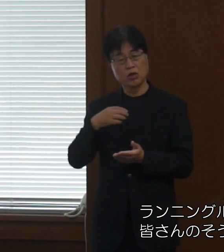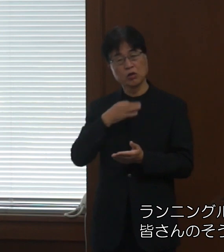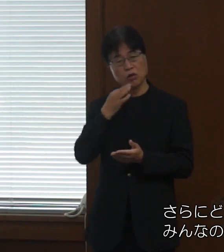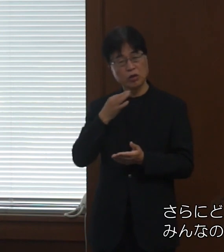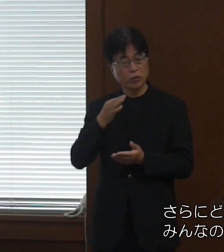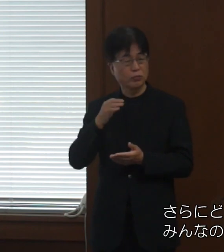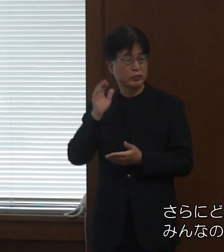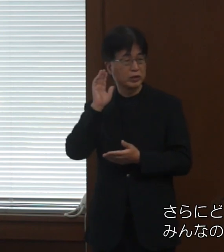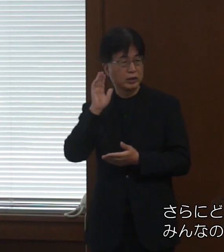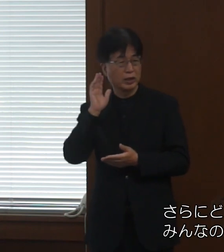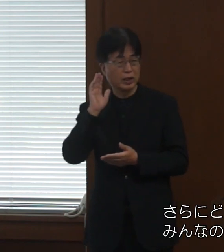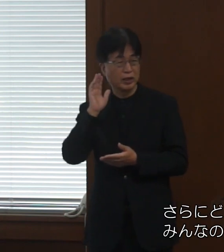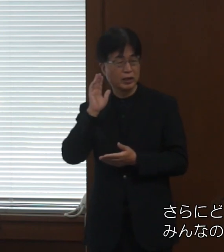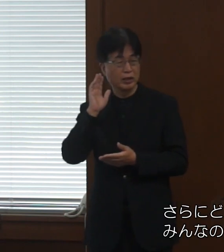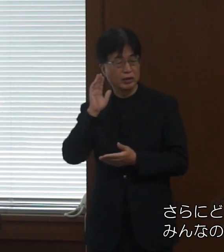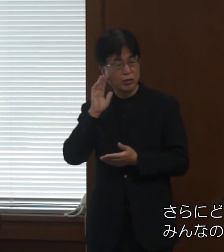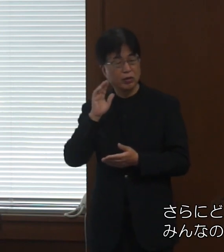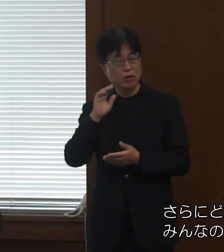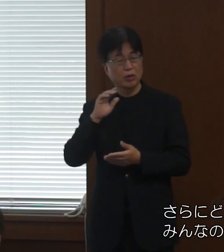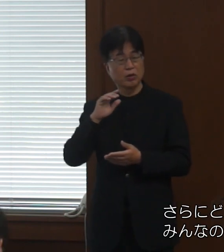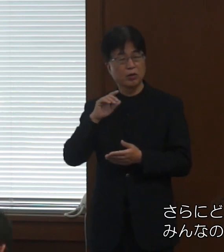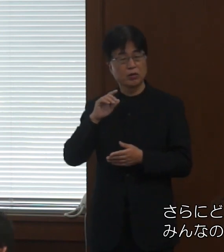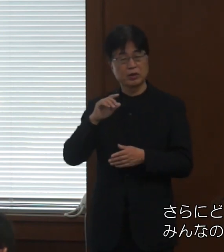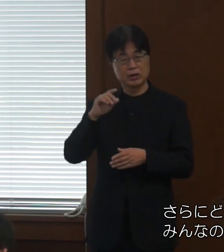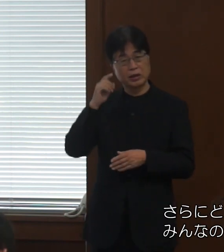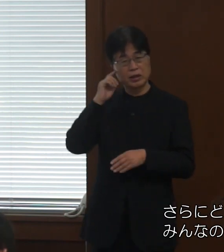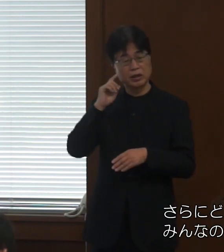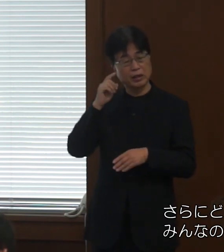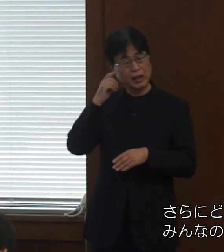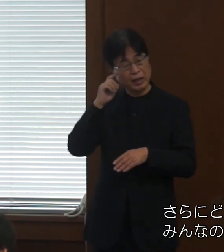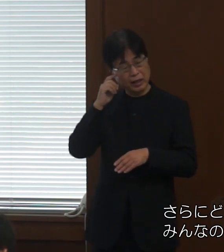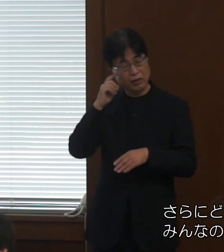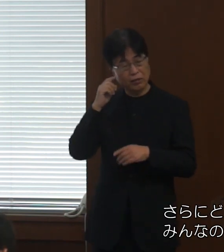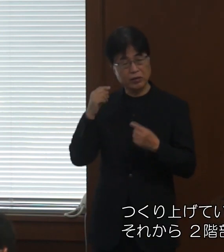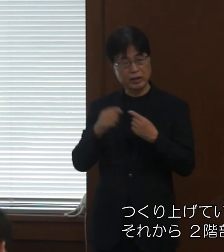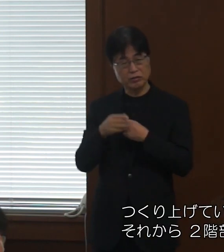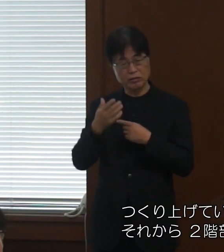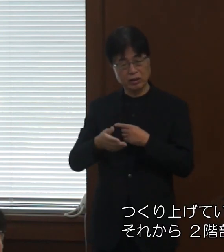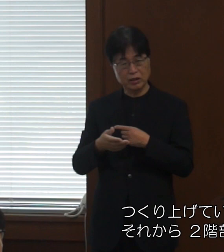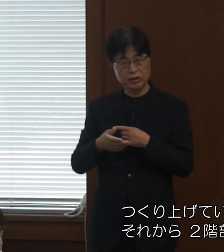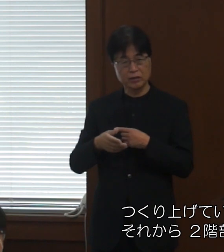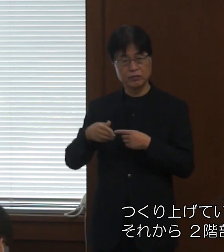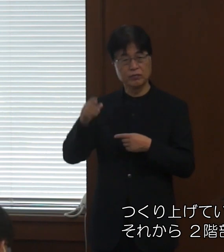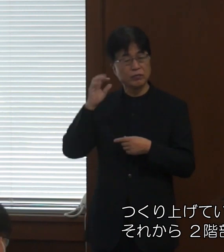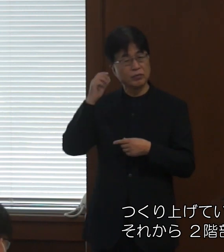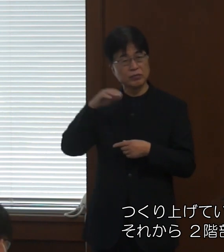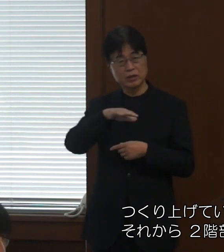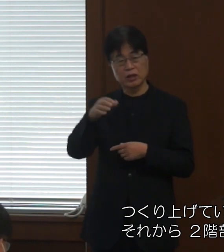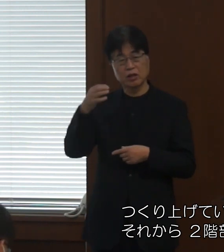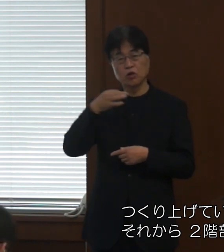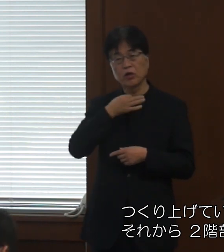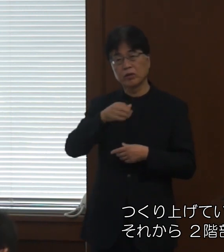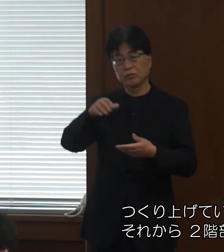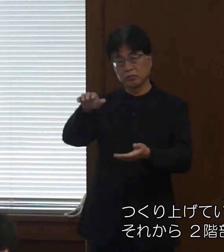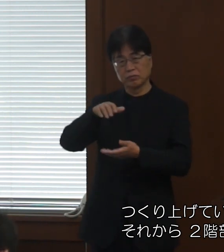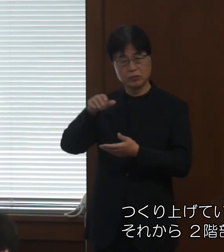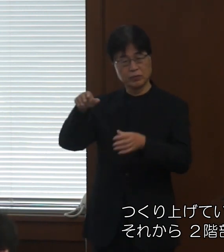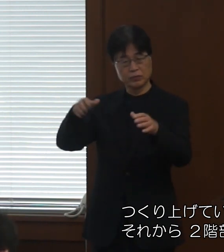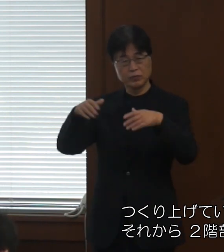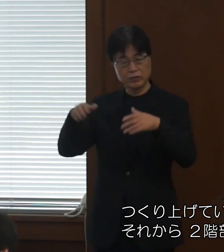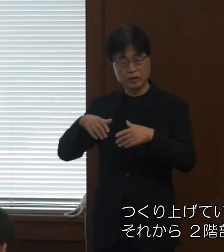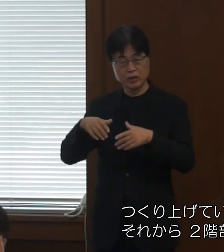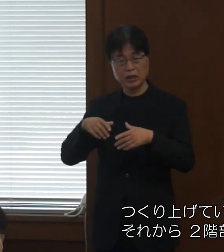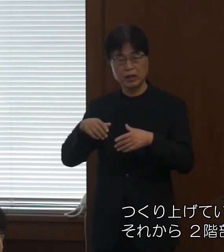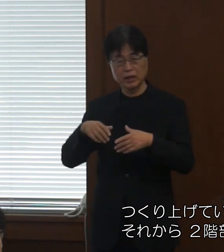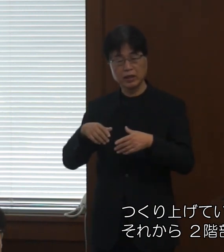ながらさらにどう考えていくのかみんなの声を伺いながら作り上げていくところだと思いますそれからの2階